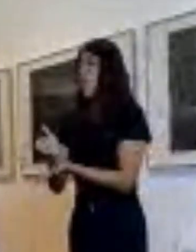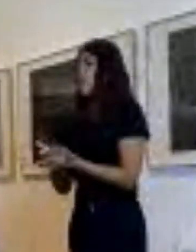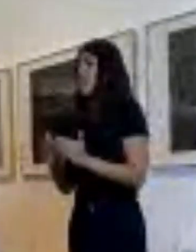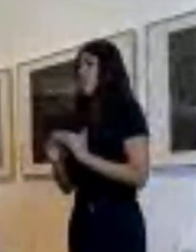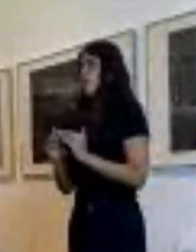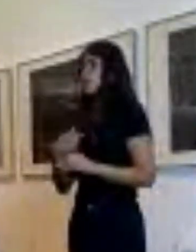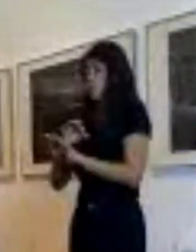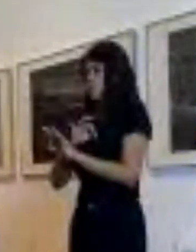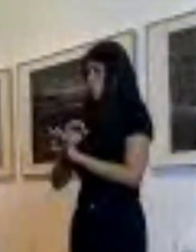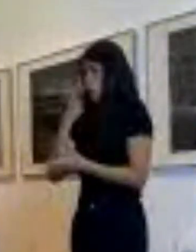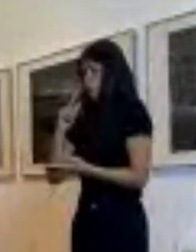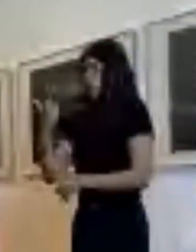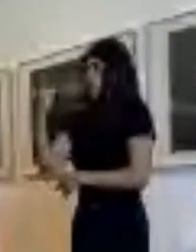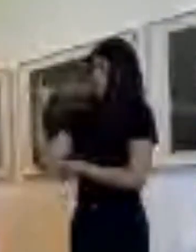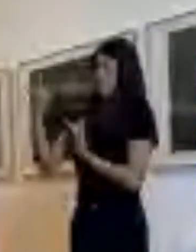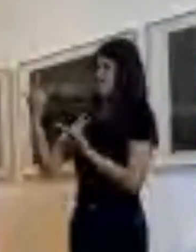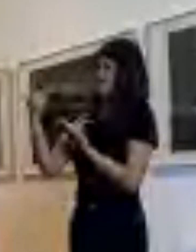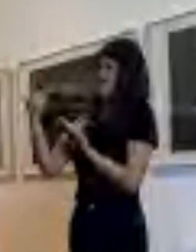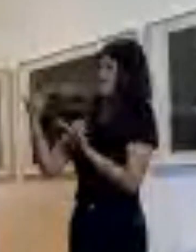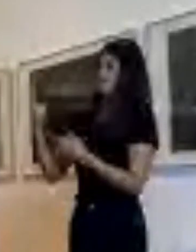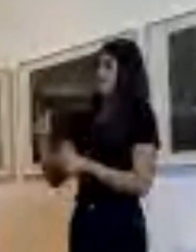un lápiz en mis manos.